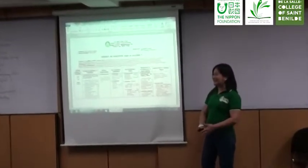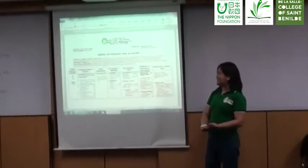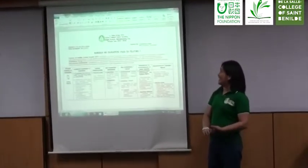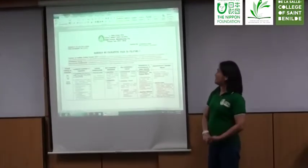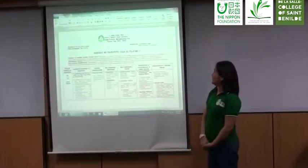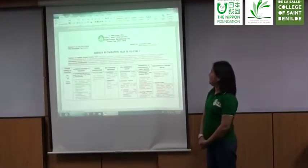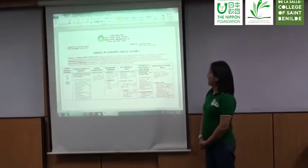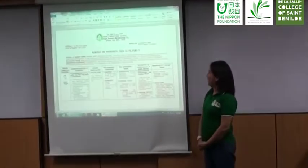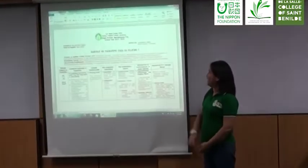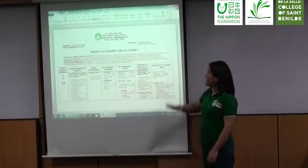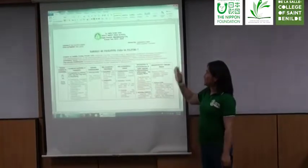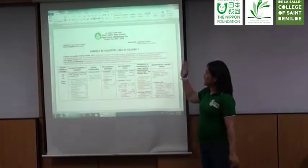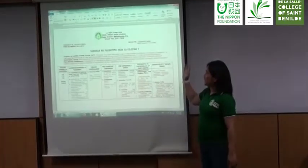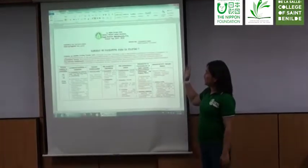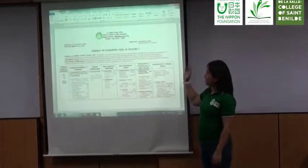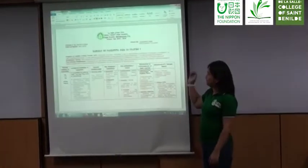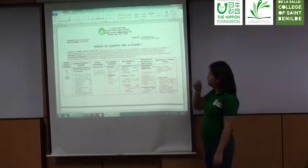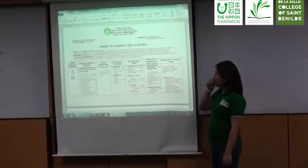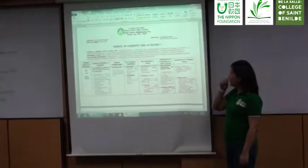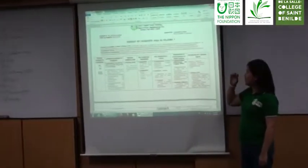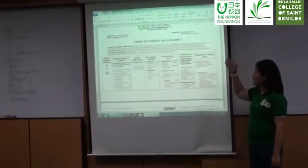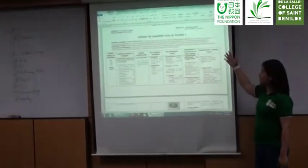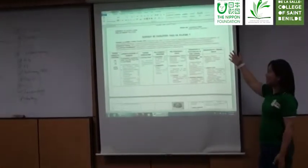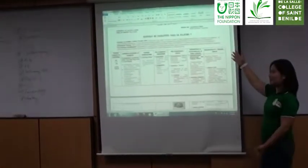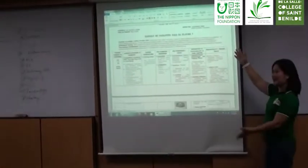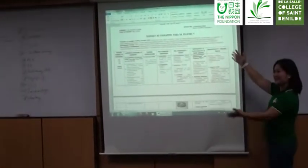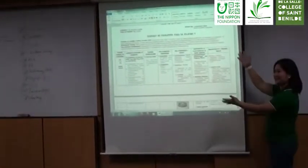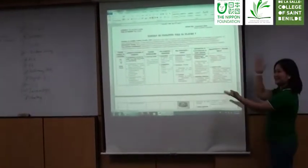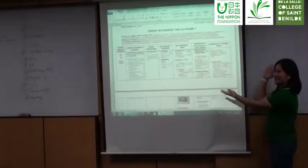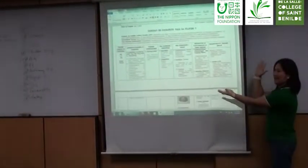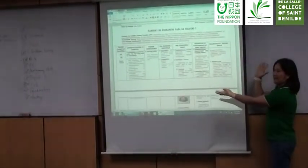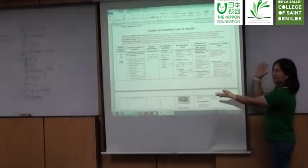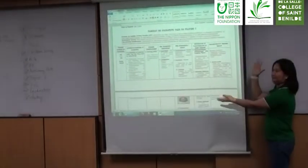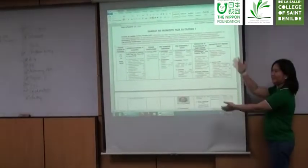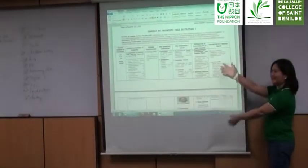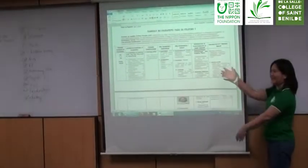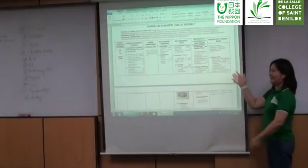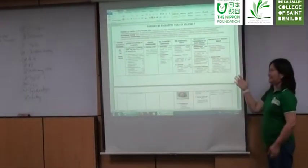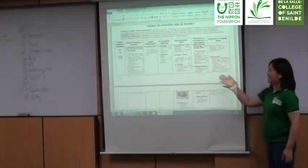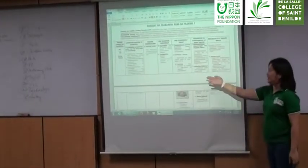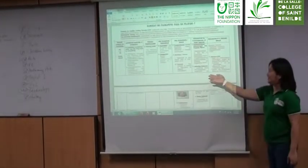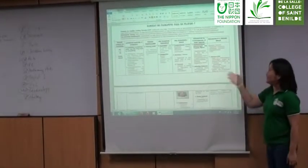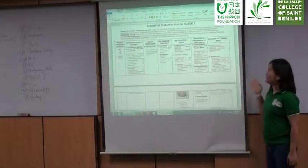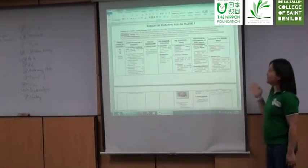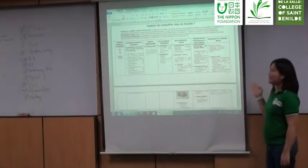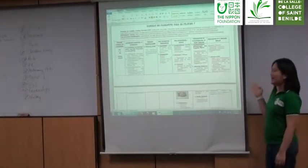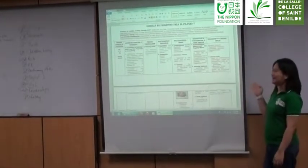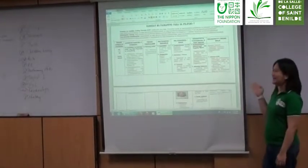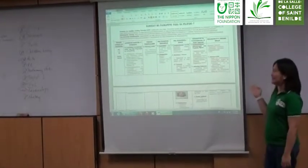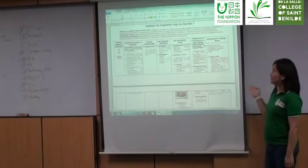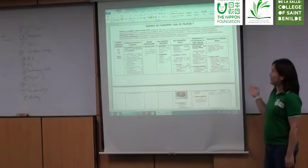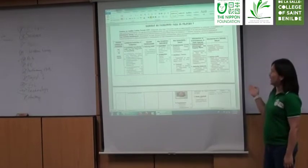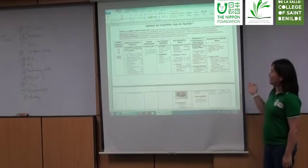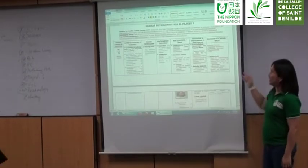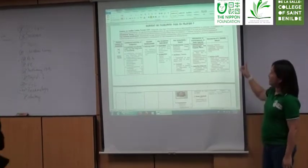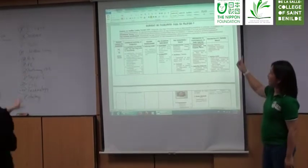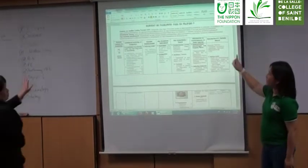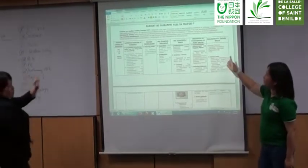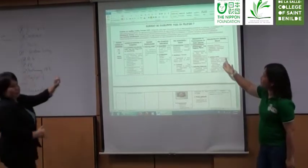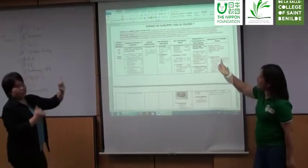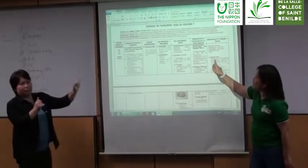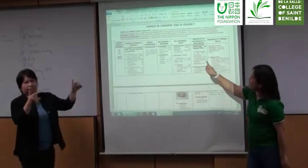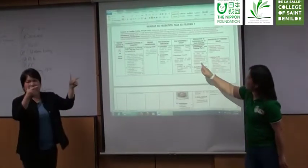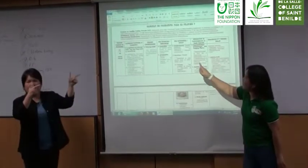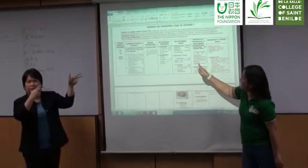Okay, yung ano ko. So, ito yung parang ano namin, template po namin sa lesson plan.